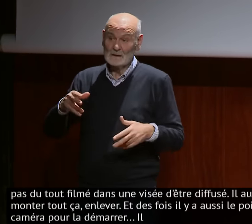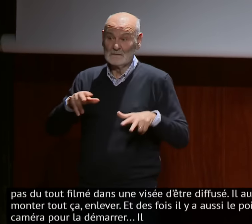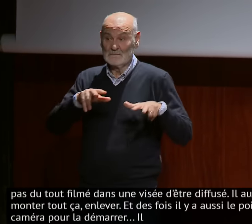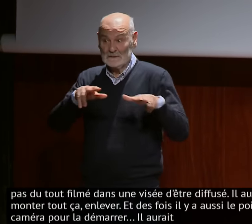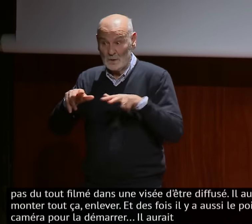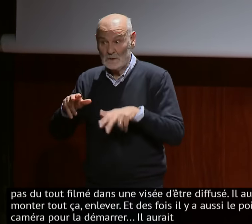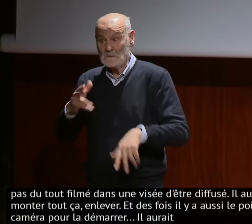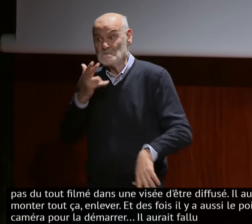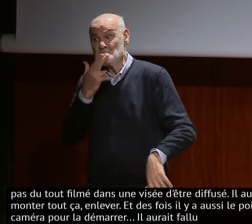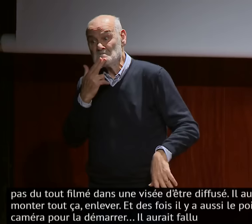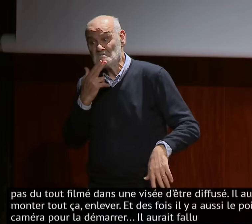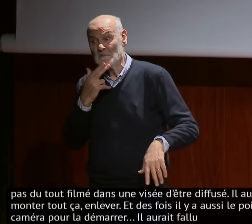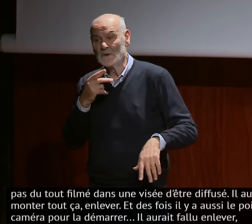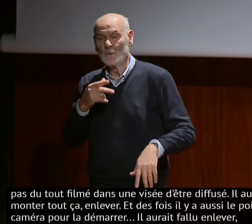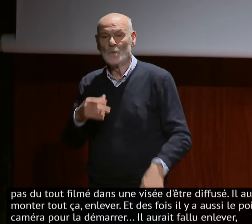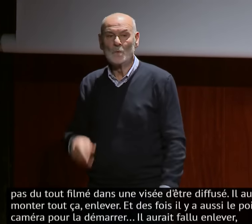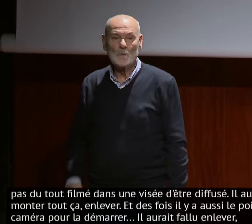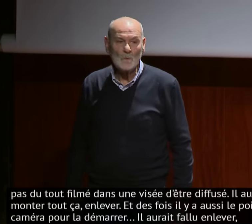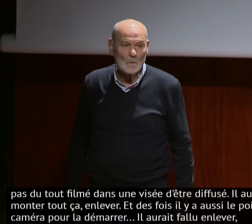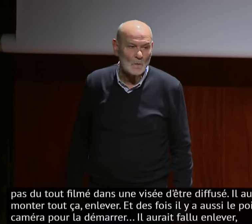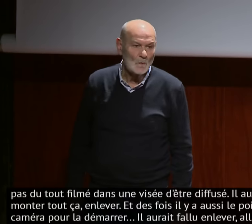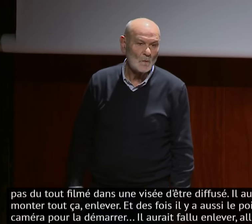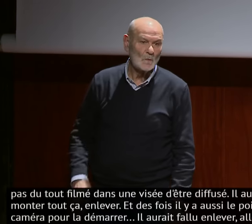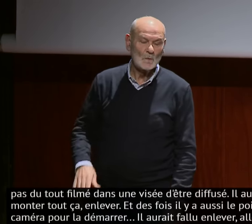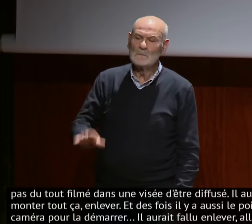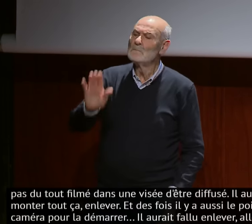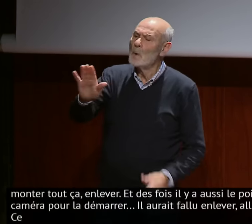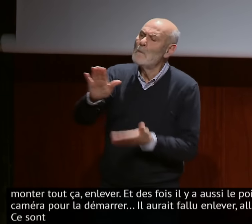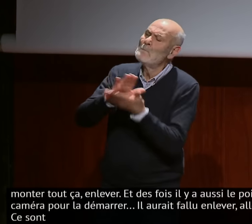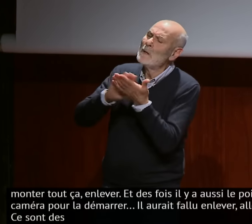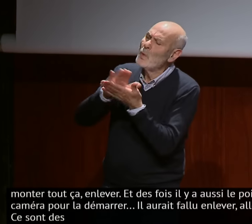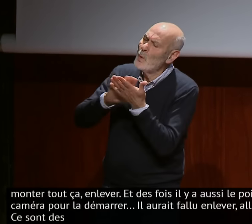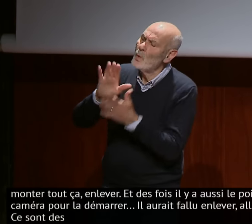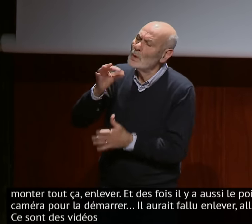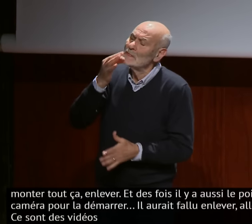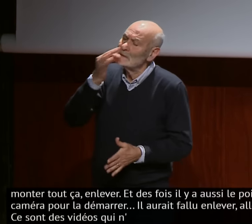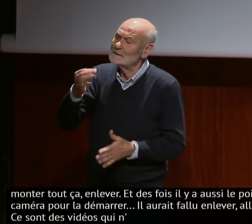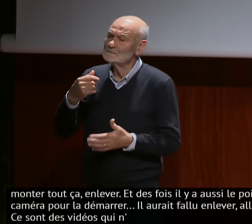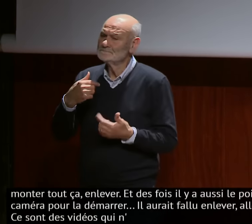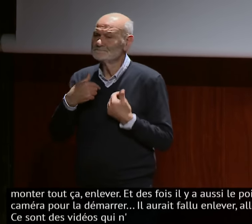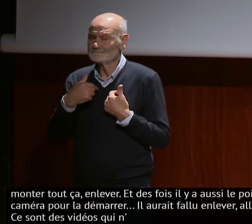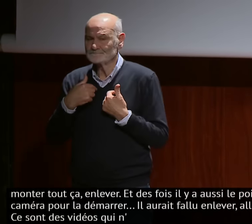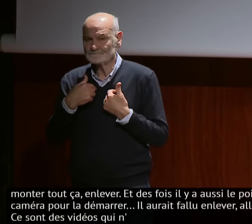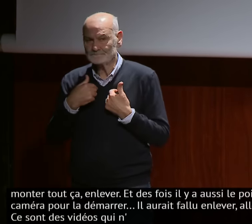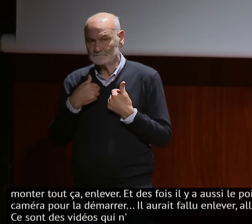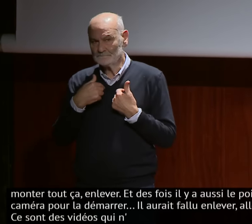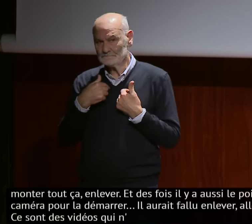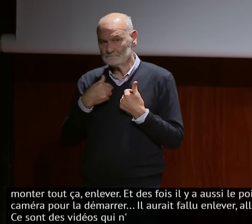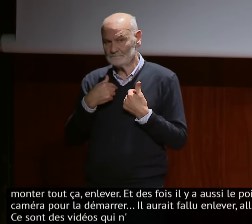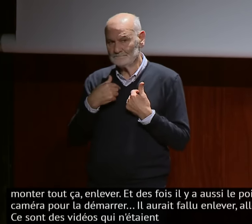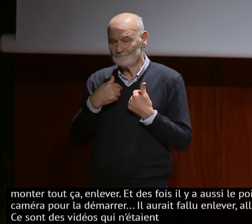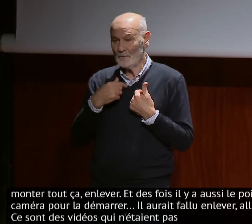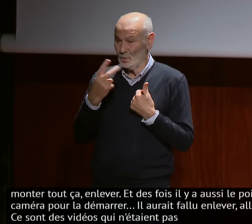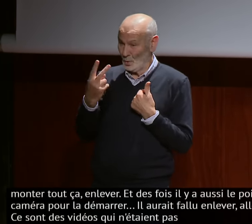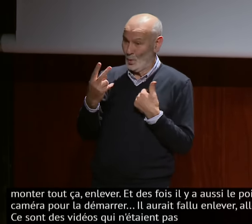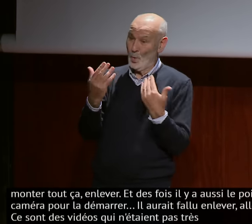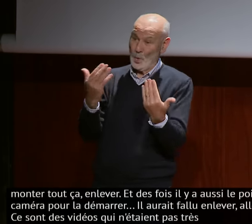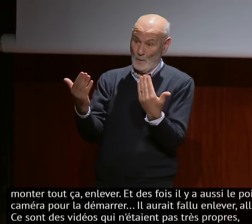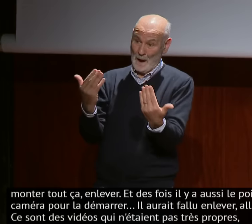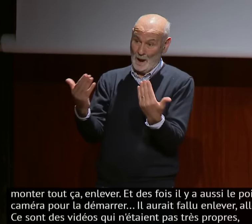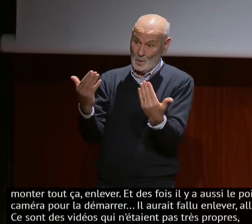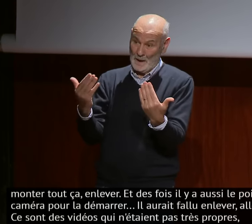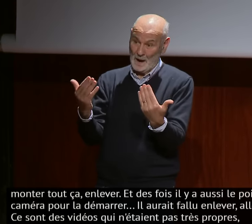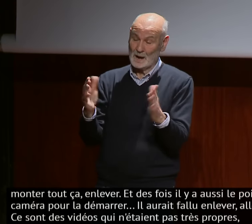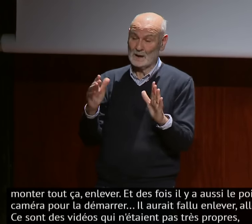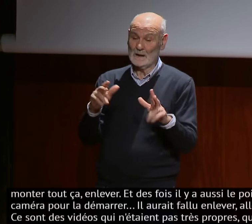Et c'est vrai que c'est des vidéos qui n'étaient pas très propres, en fait. Mais quand même, qui n'étaient pas